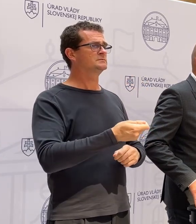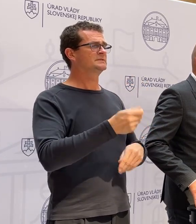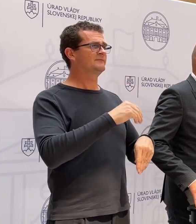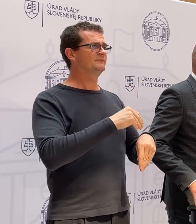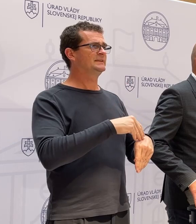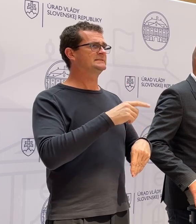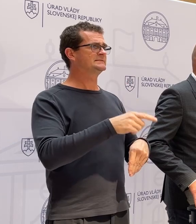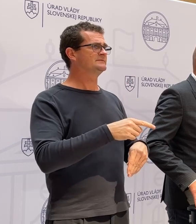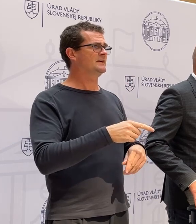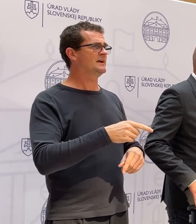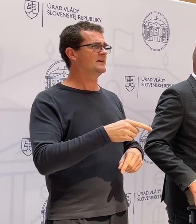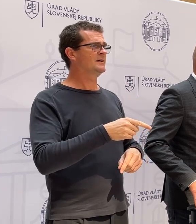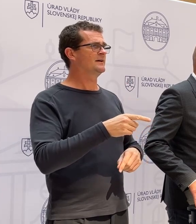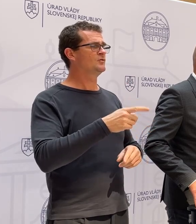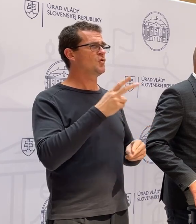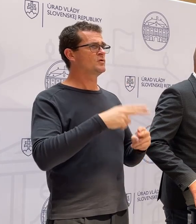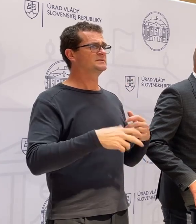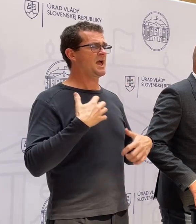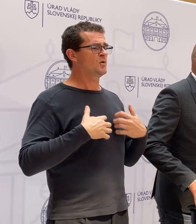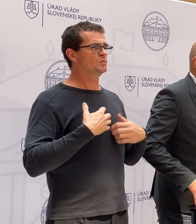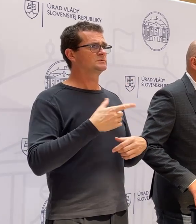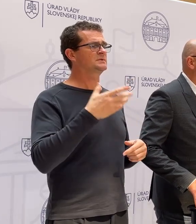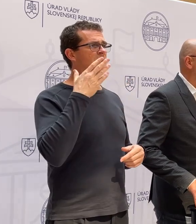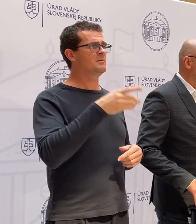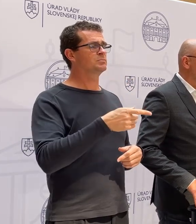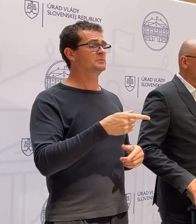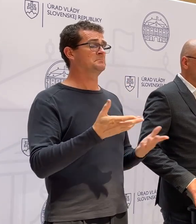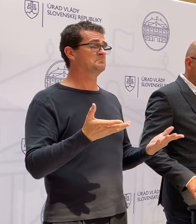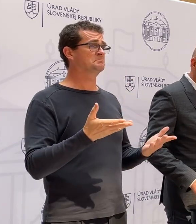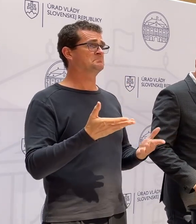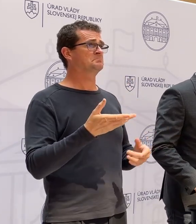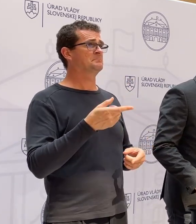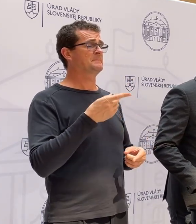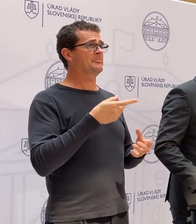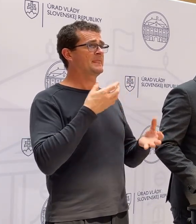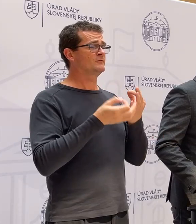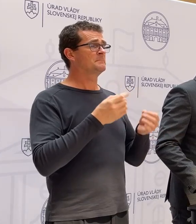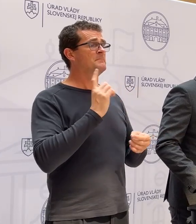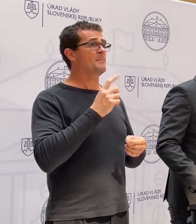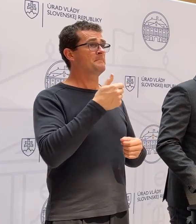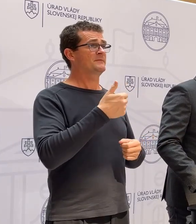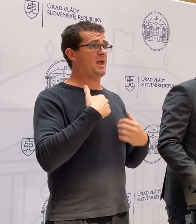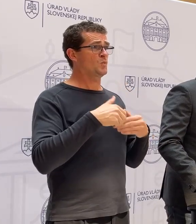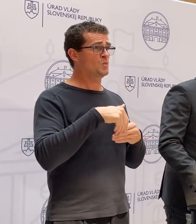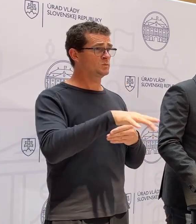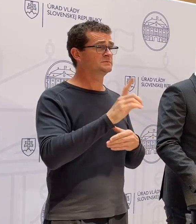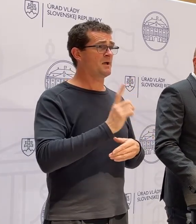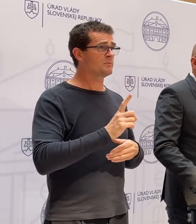výzvy. To si vraví, že tuším, že do konca augusta bude chodiť. Možno sa malo to už odznelo, ale veľa informácií, veľa... Malo to byť od 1.